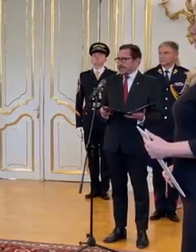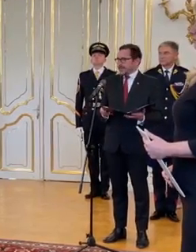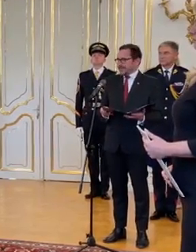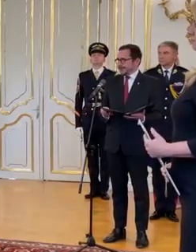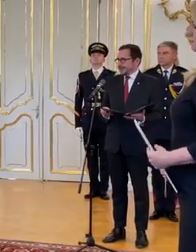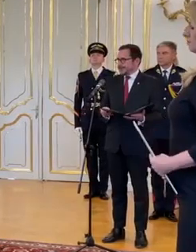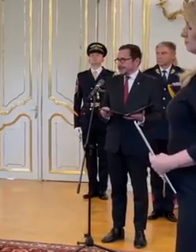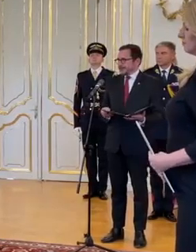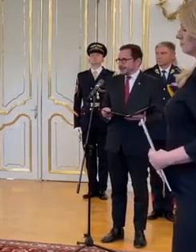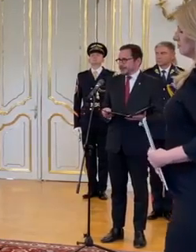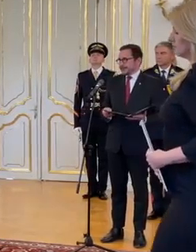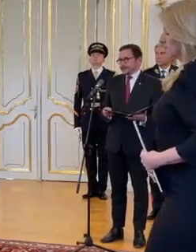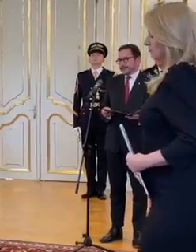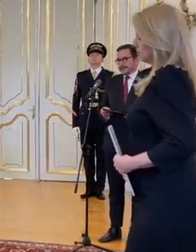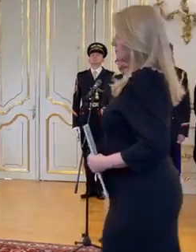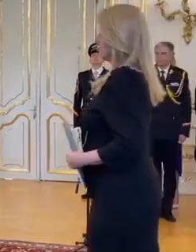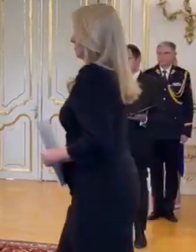prijatí demisie.